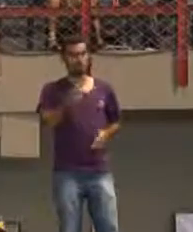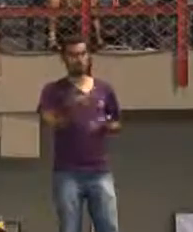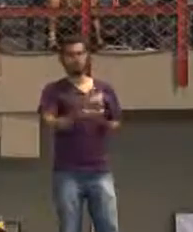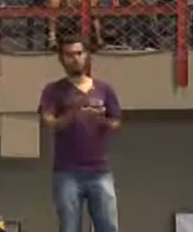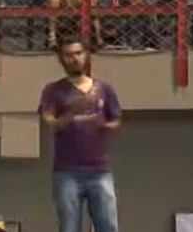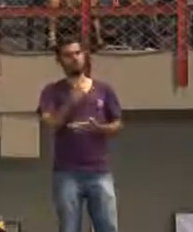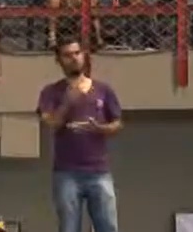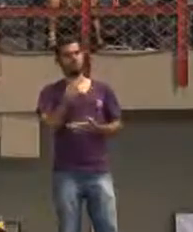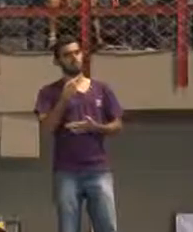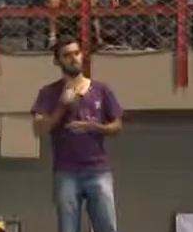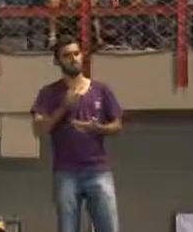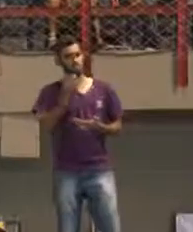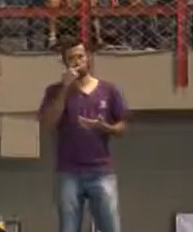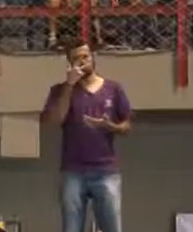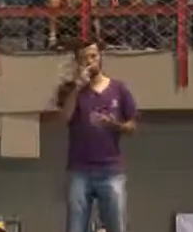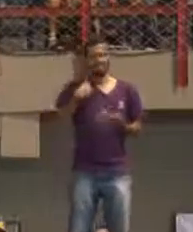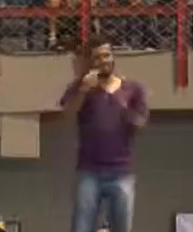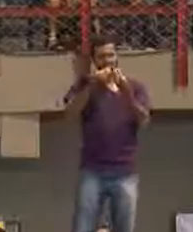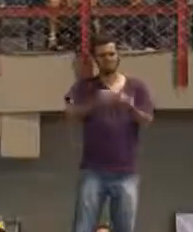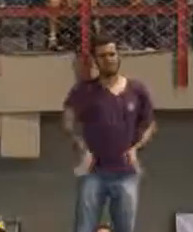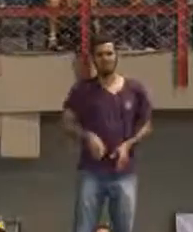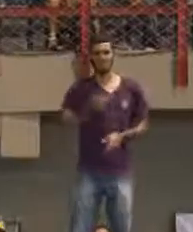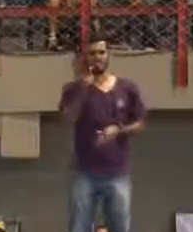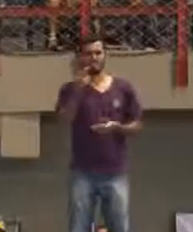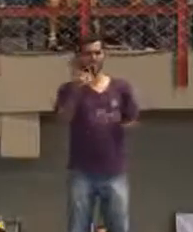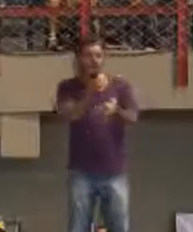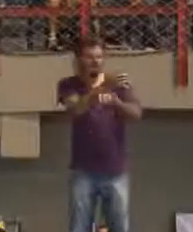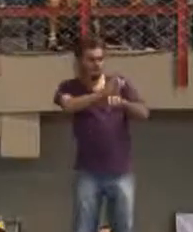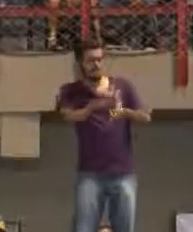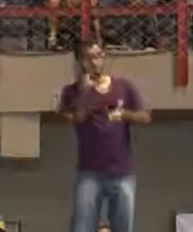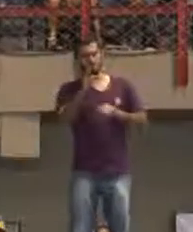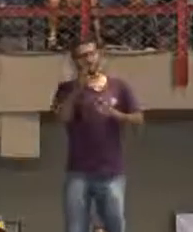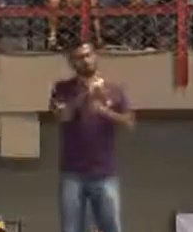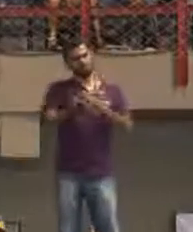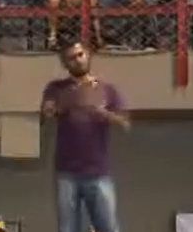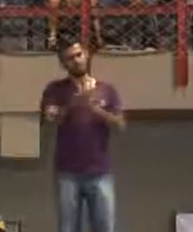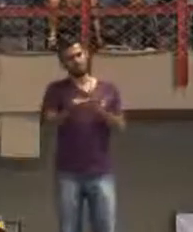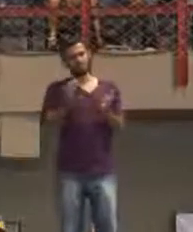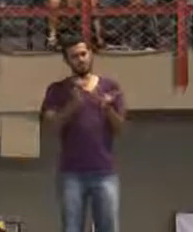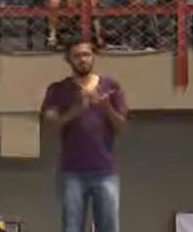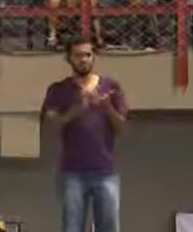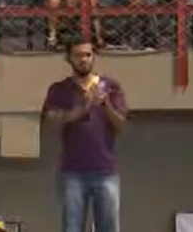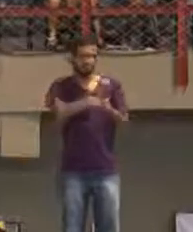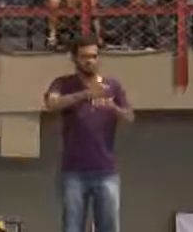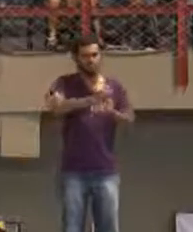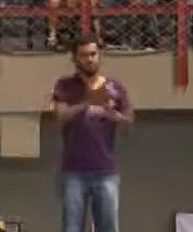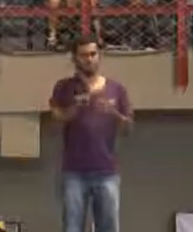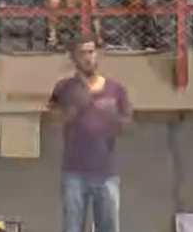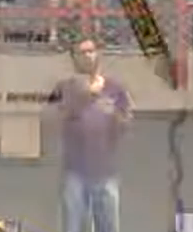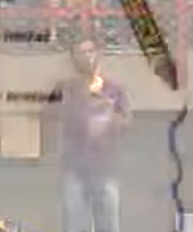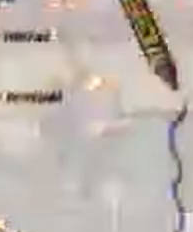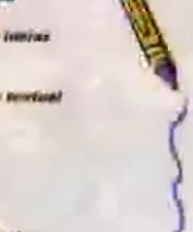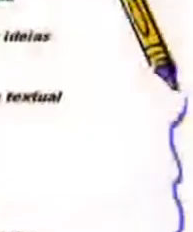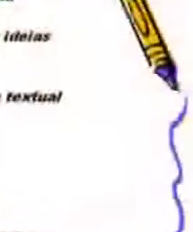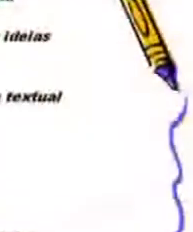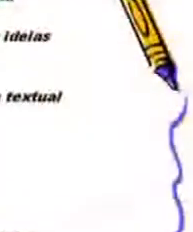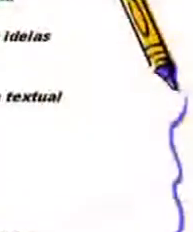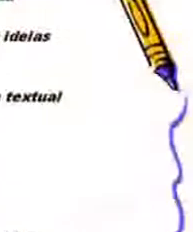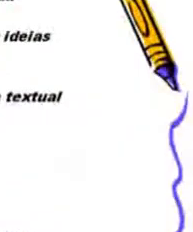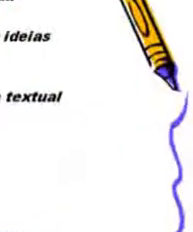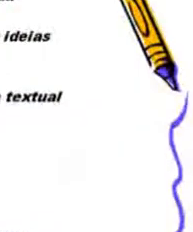a estética do seu texto, compromete a organização. Então, depois que você fizer o rascunho, você vai fazer